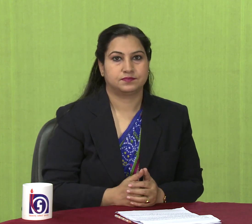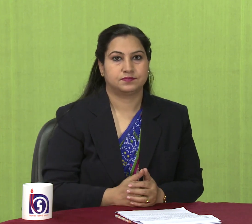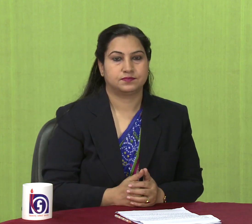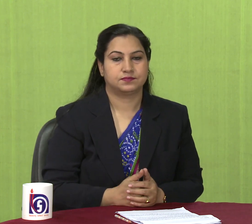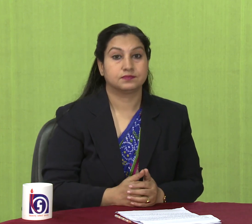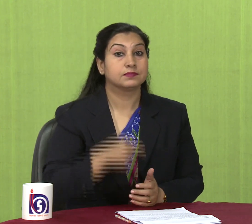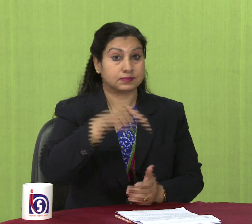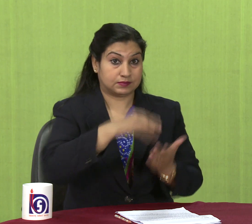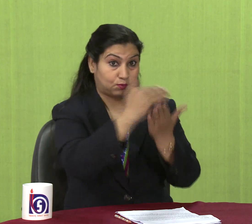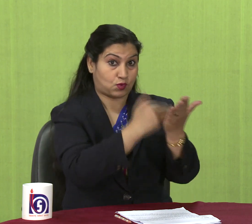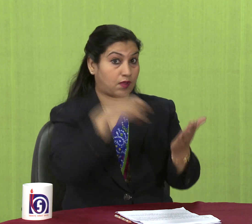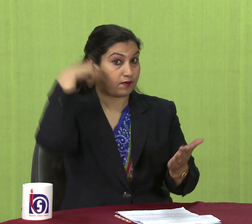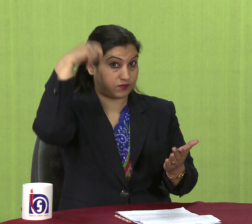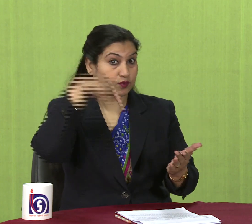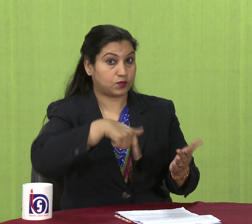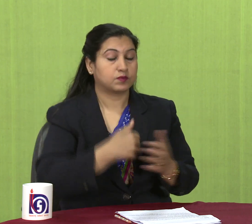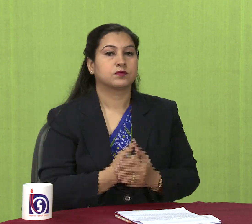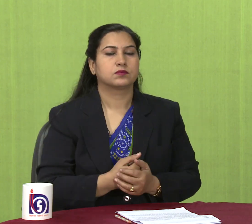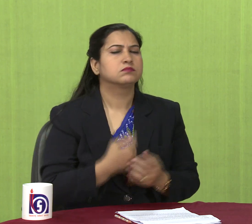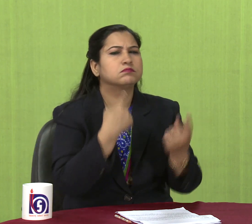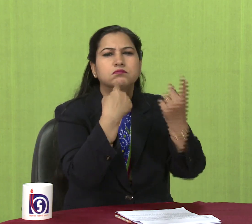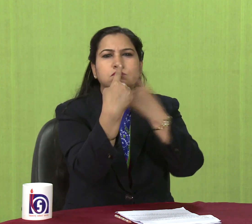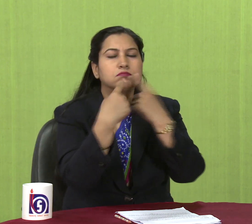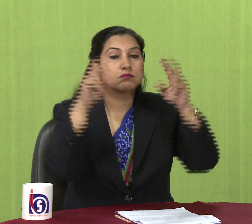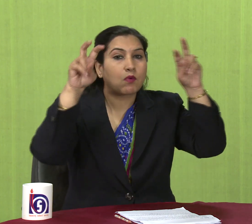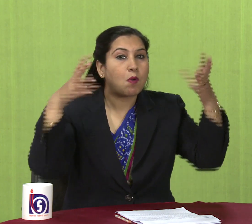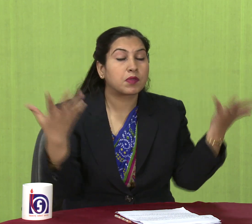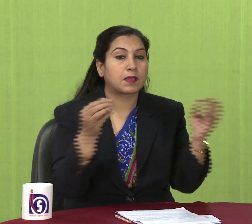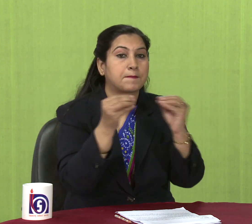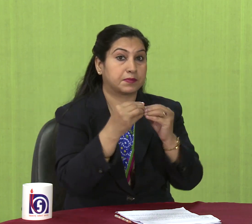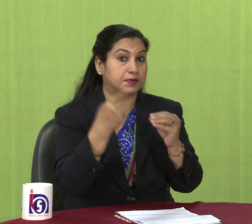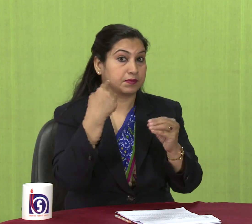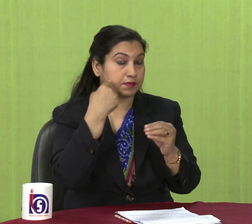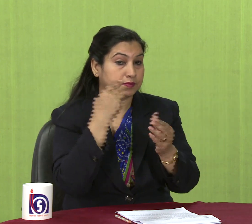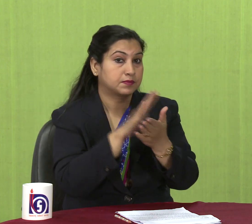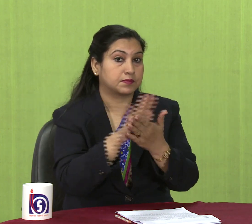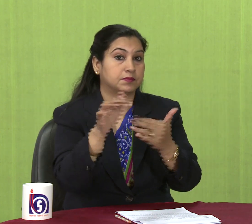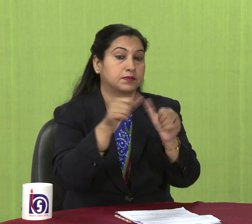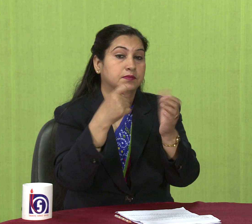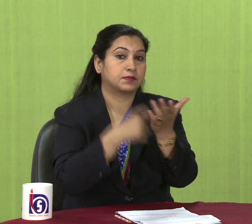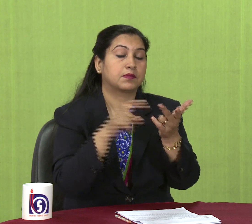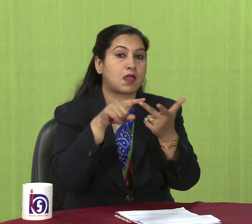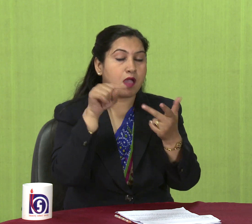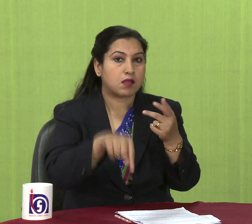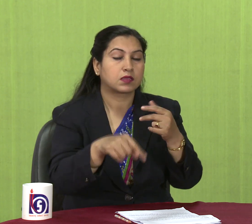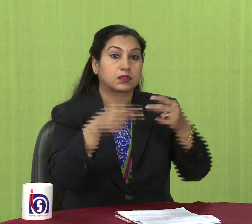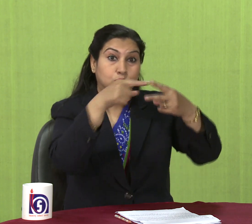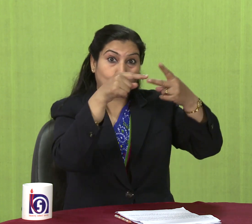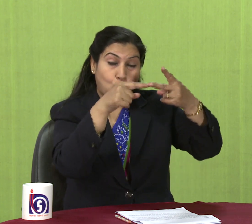इस कार्यक्रम में हम बिहारी के दो अन्य दोहों पर चर्चा करेंगे